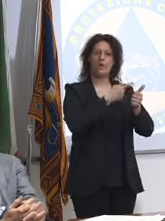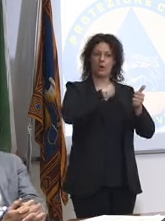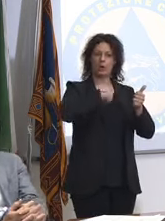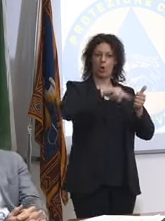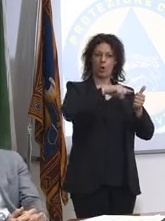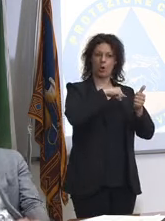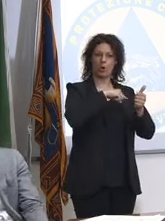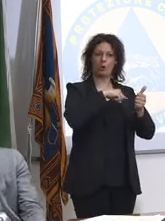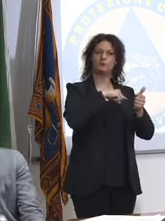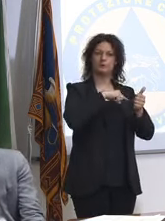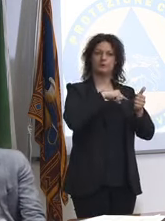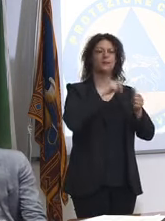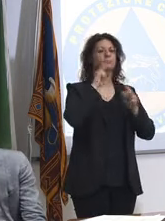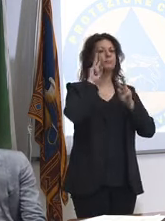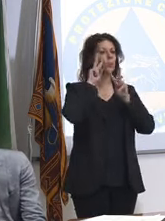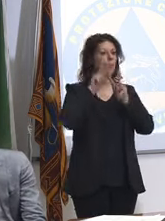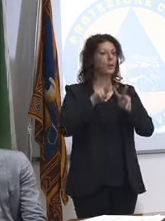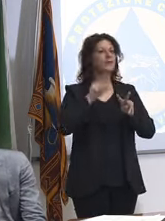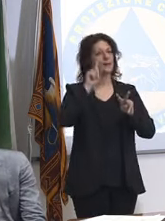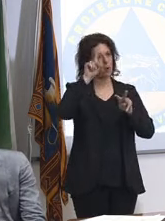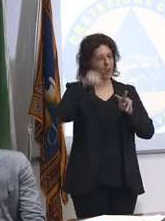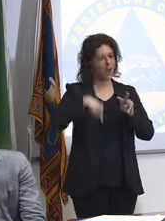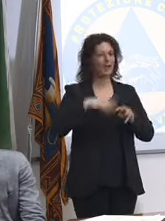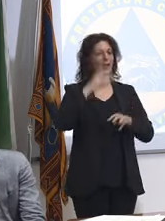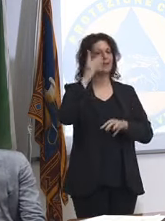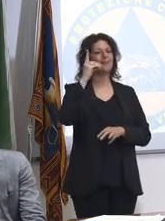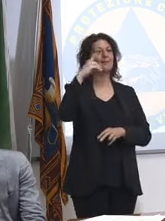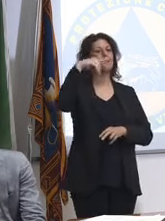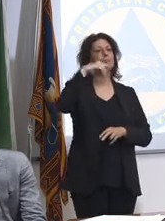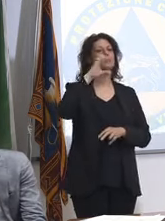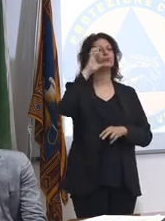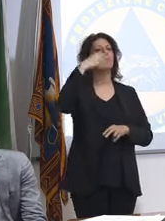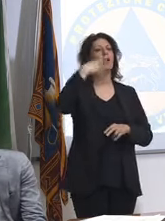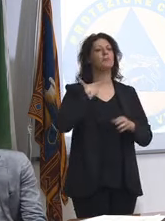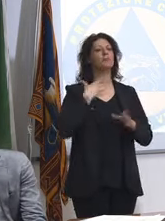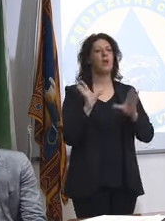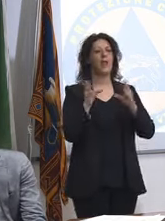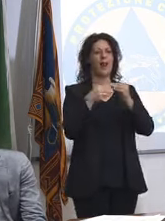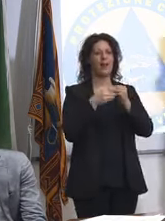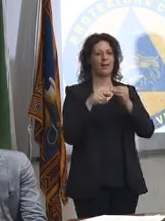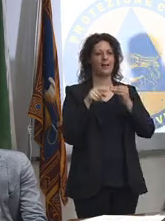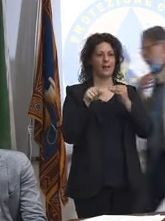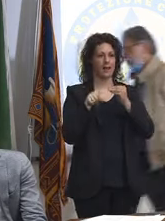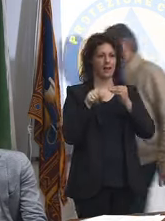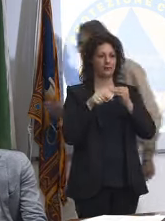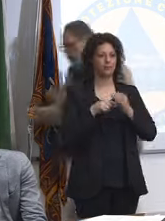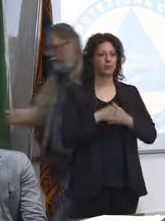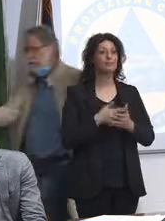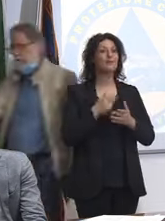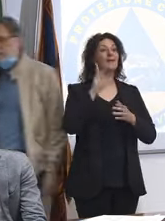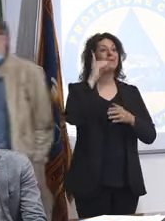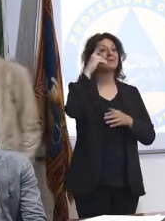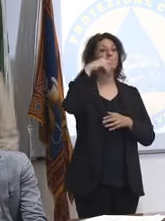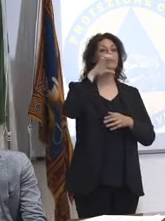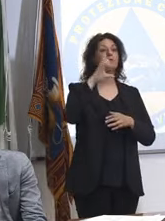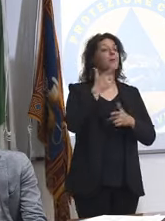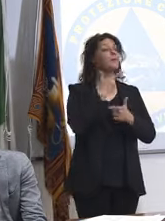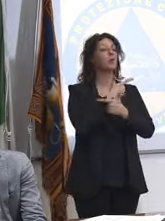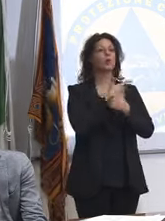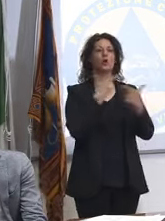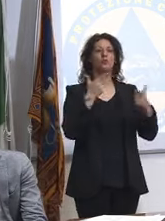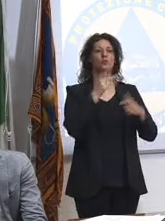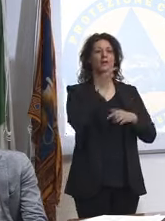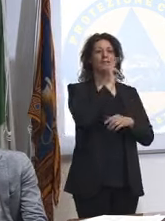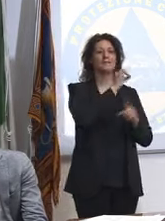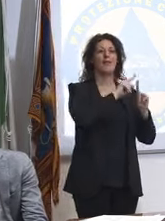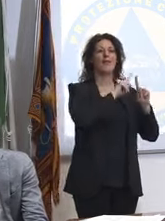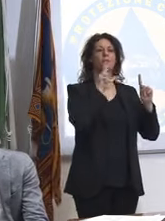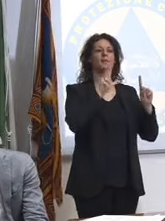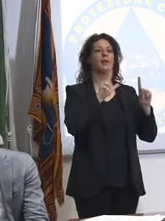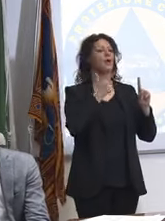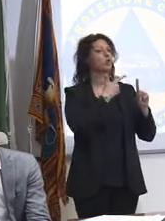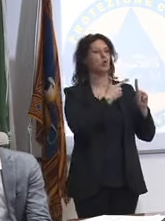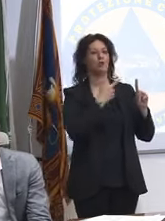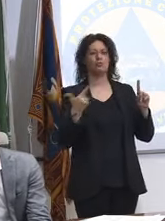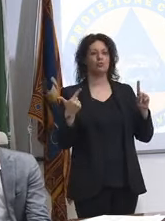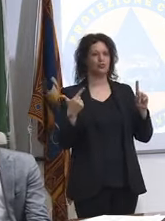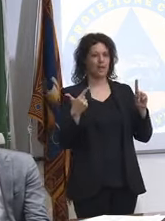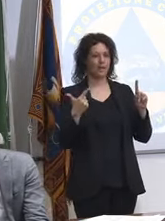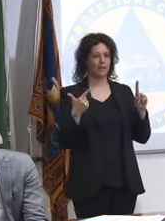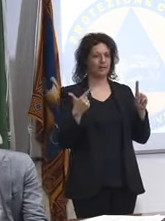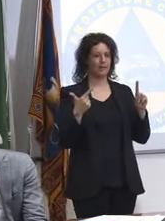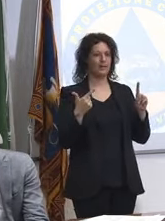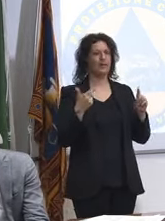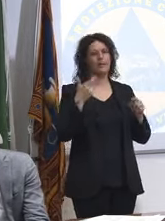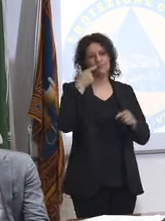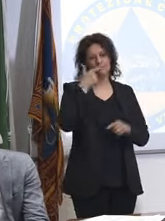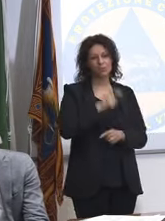è contenuto nel DPCM come allegato. Nel DPCM non c'è la fascia 0-3. Perché, come ha spiegato il